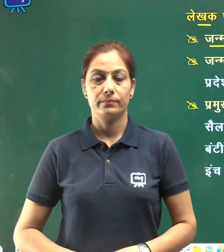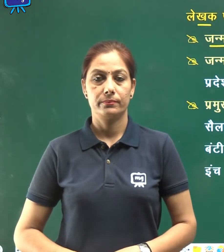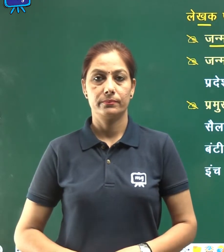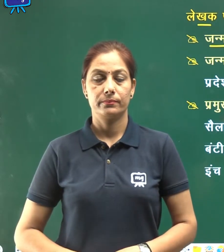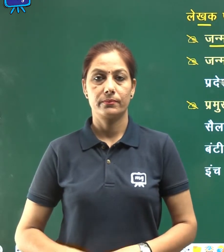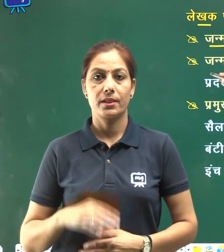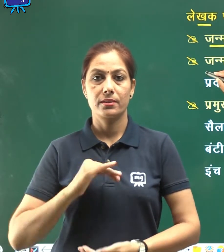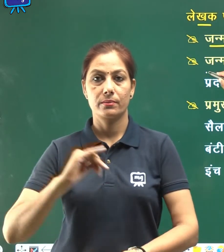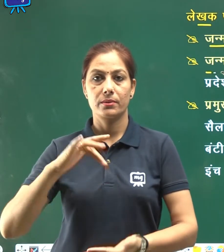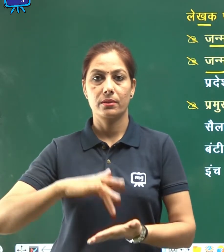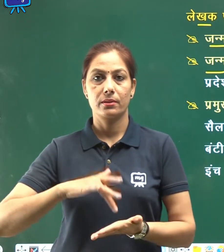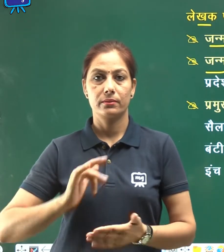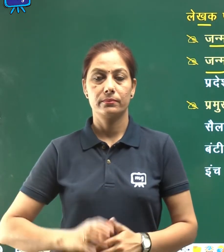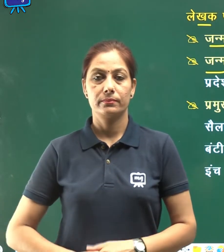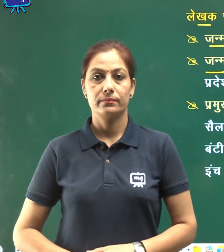जन्म स्थान